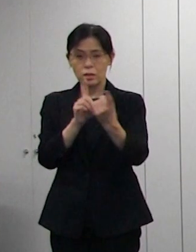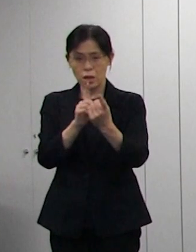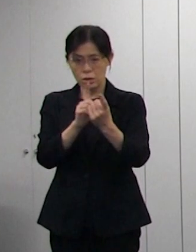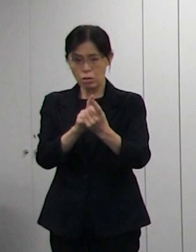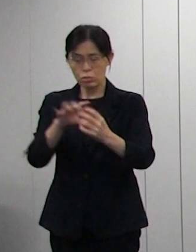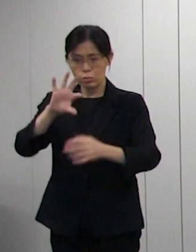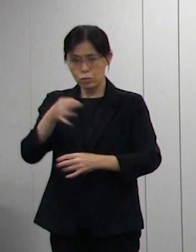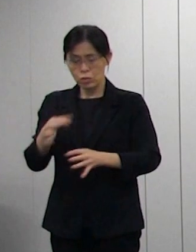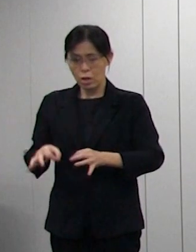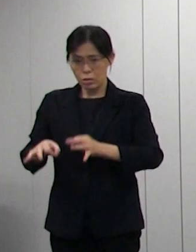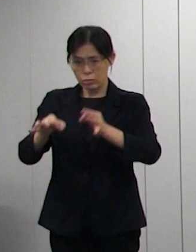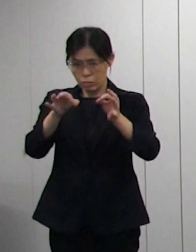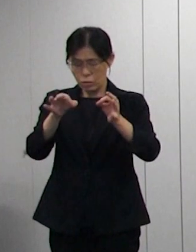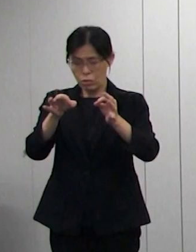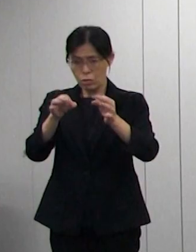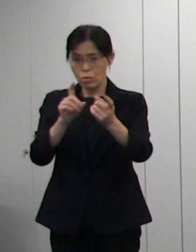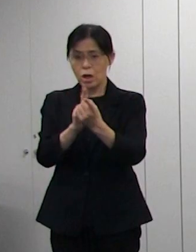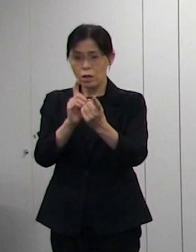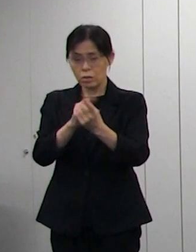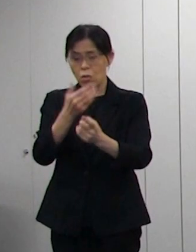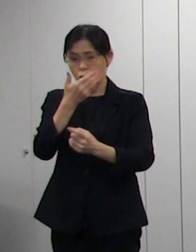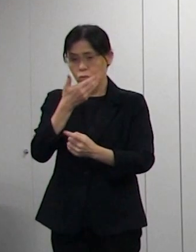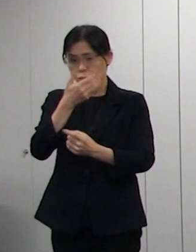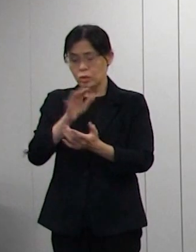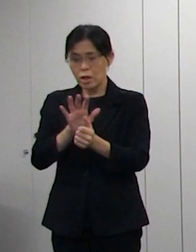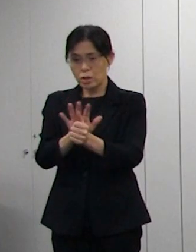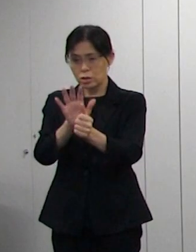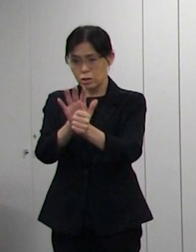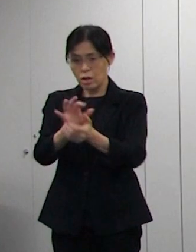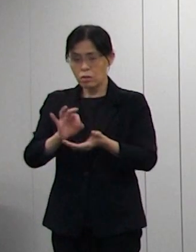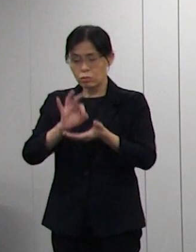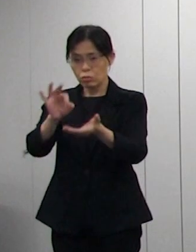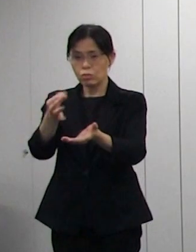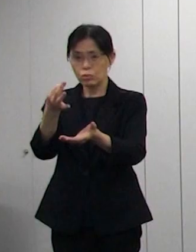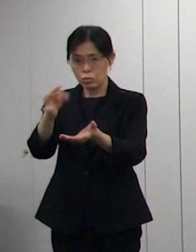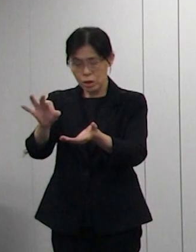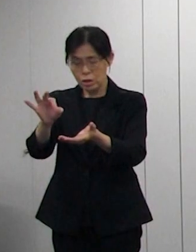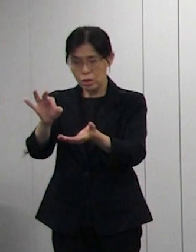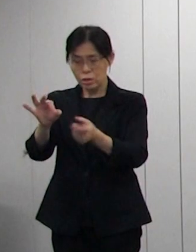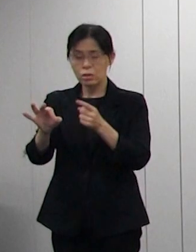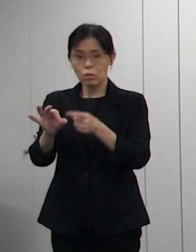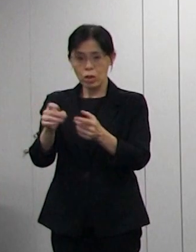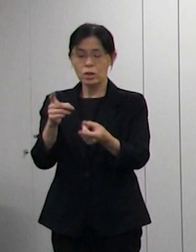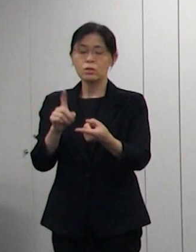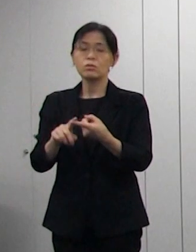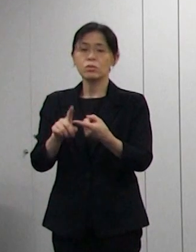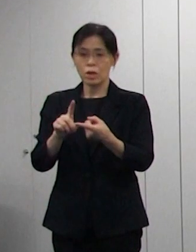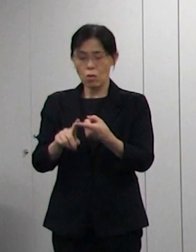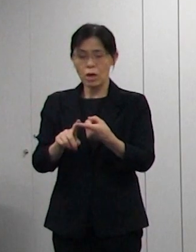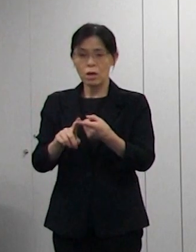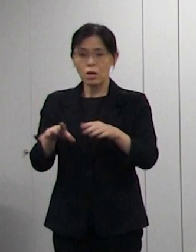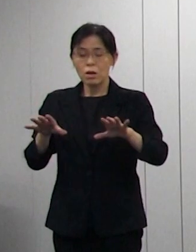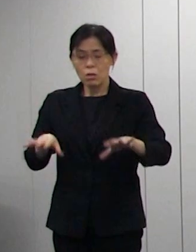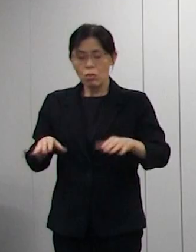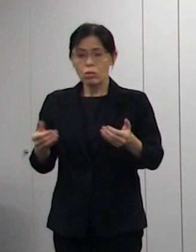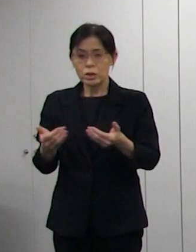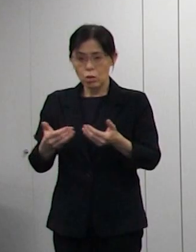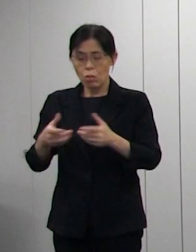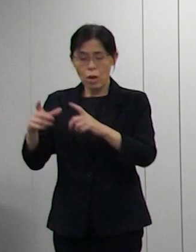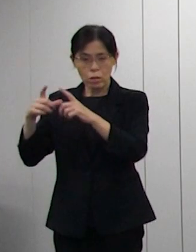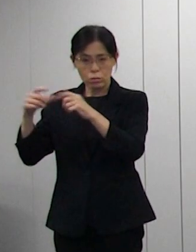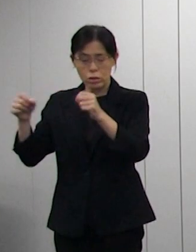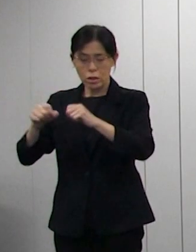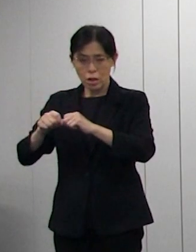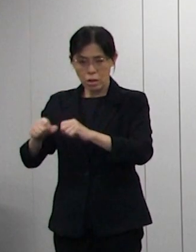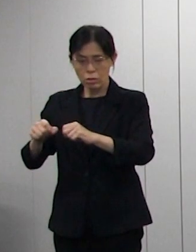価高騰対応重点支援給付金支給事業についてでは、本事業は国が